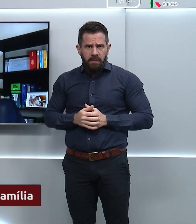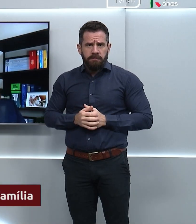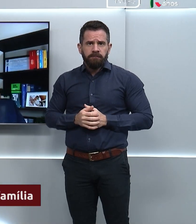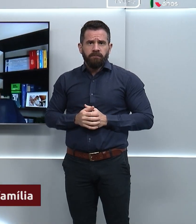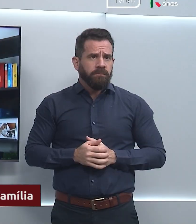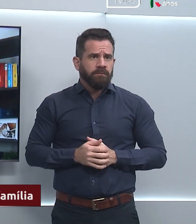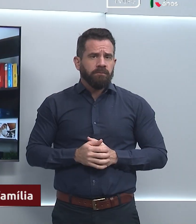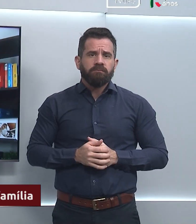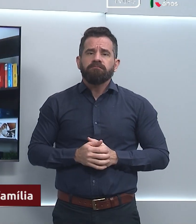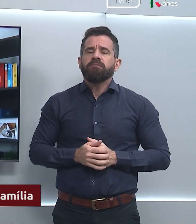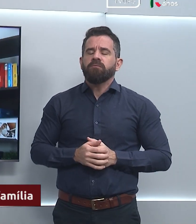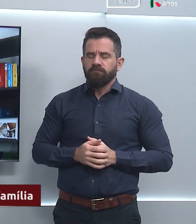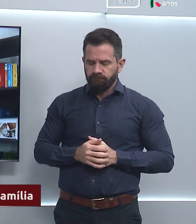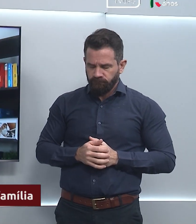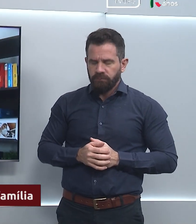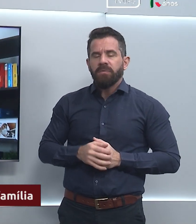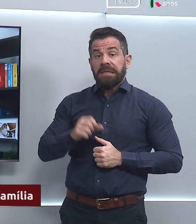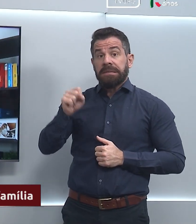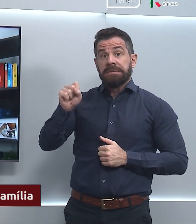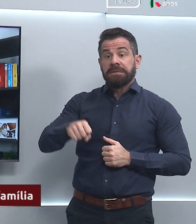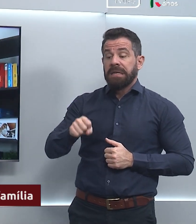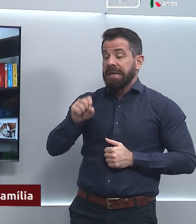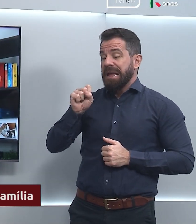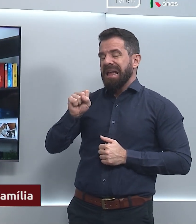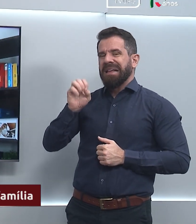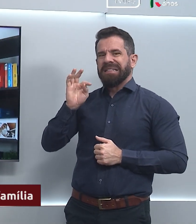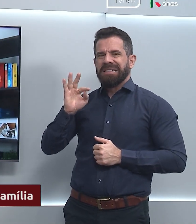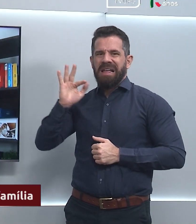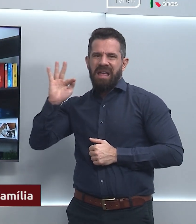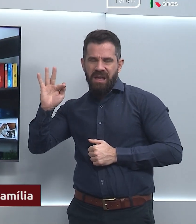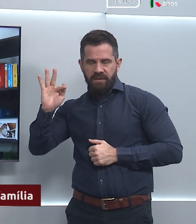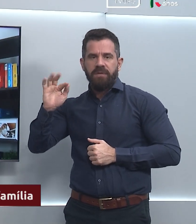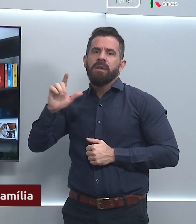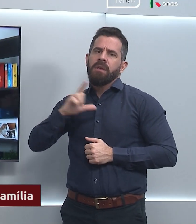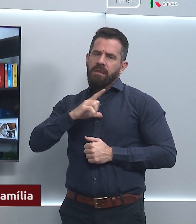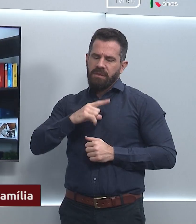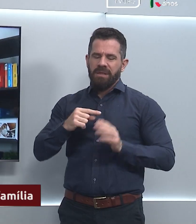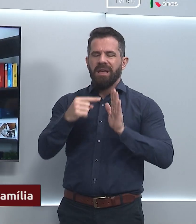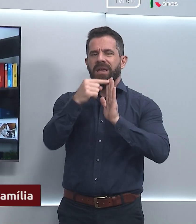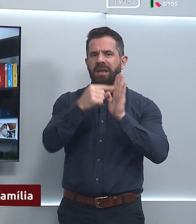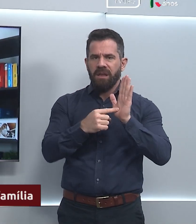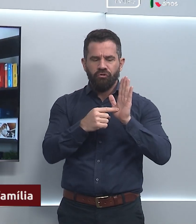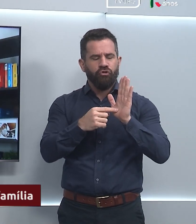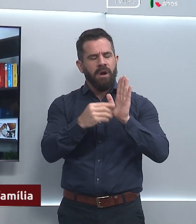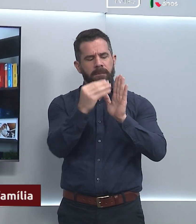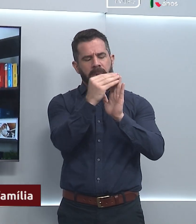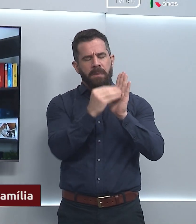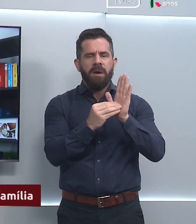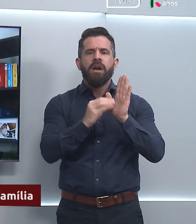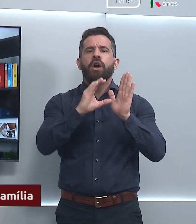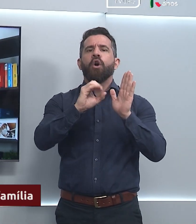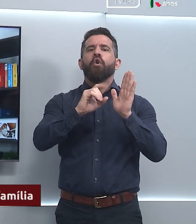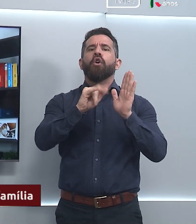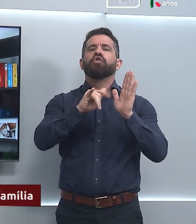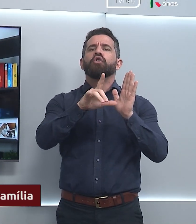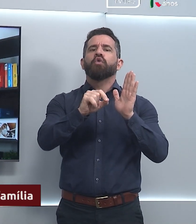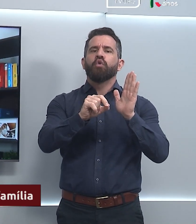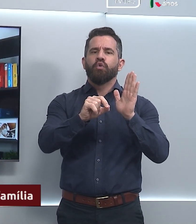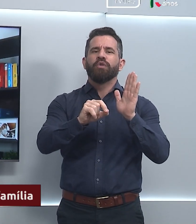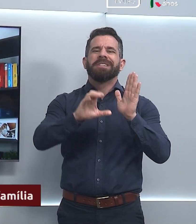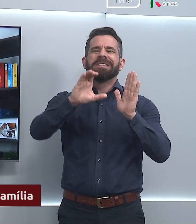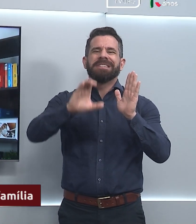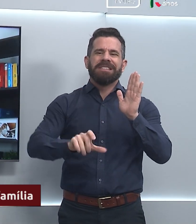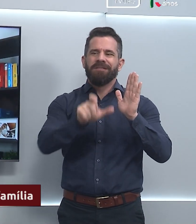Pelo entendimento do Supremo Tribunal Federal, interpretando o Código Civil, que lá no Código Civil, que é até uma curiosidade, ele trazia